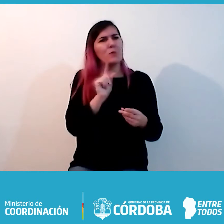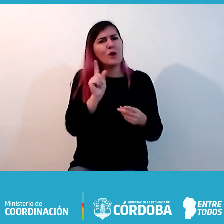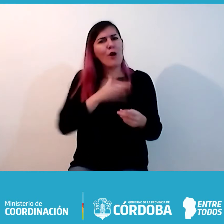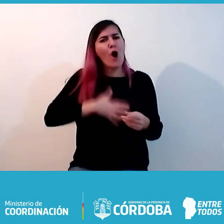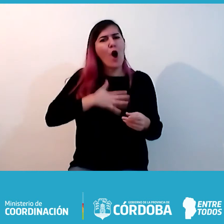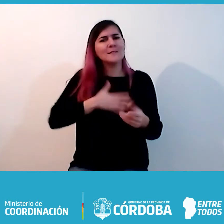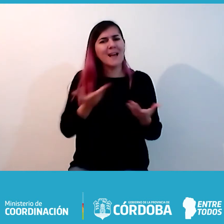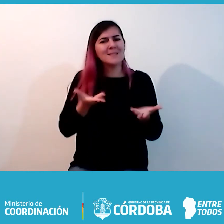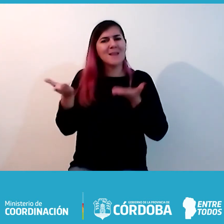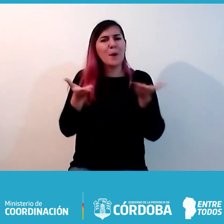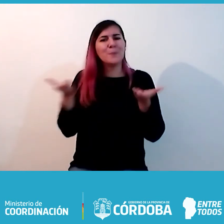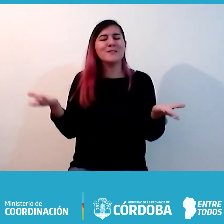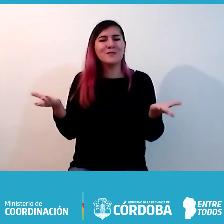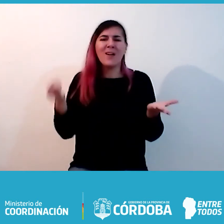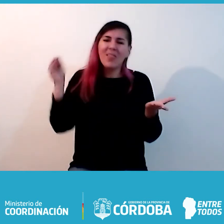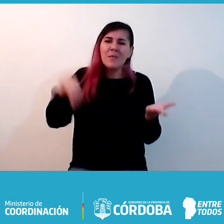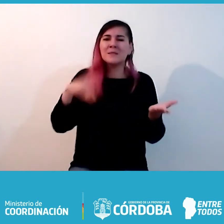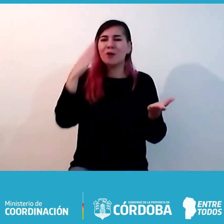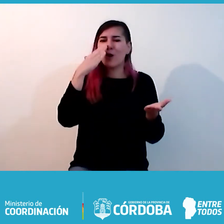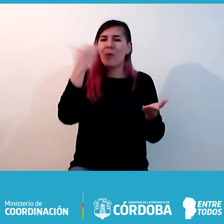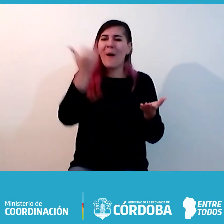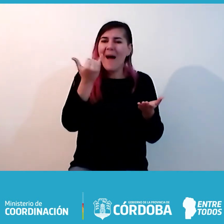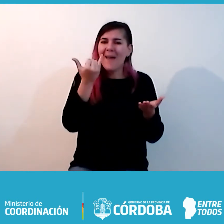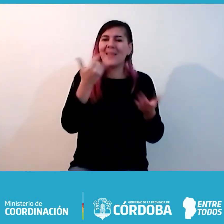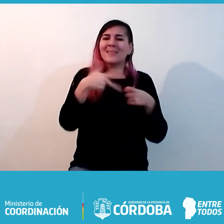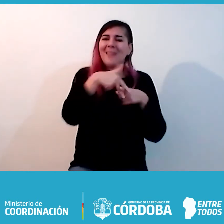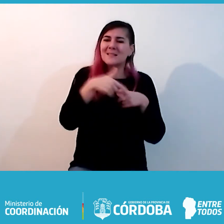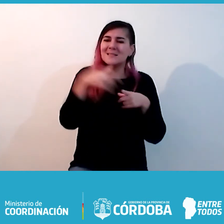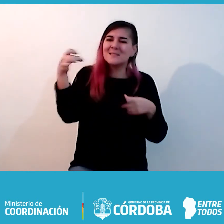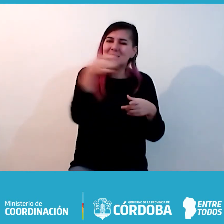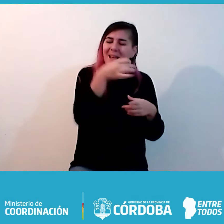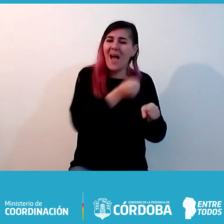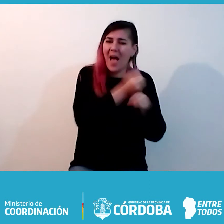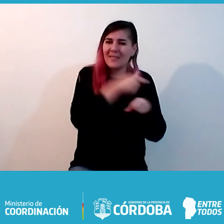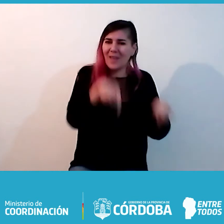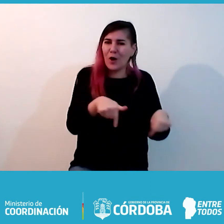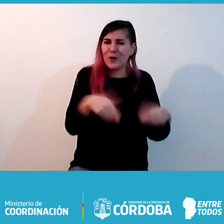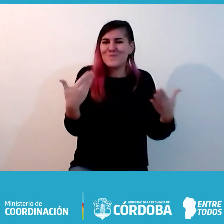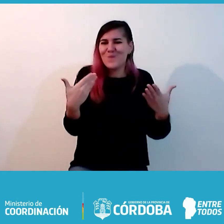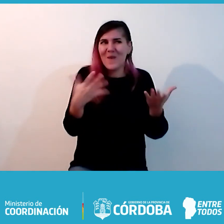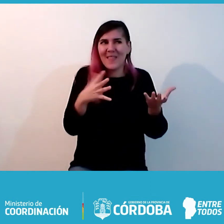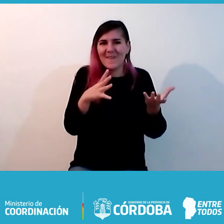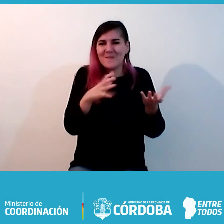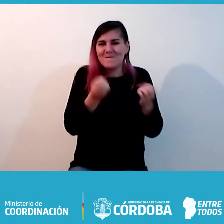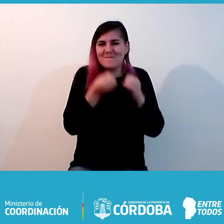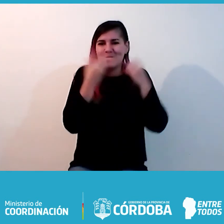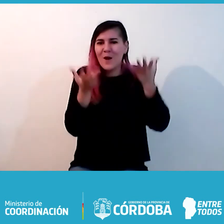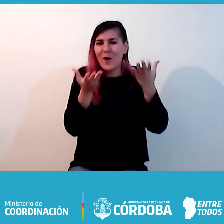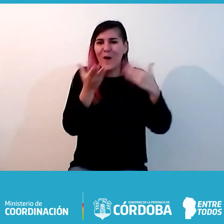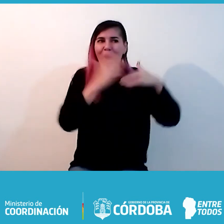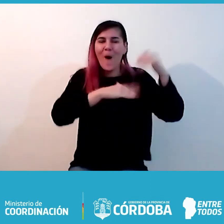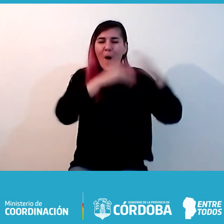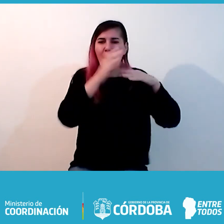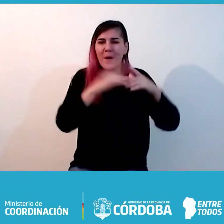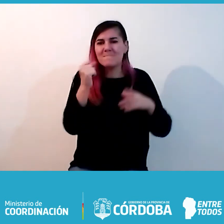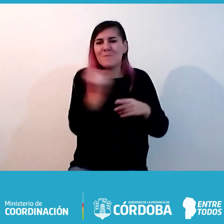este servicio. Además, Córdoba cuenta con talleres ferroviarios hasta el día de hoy, que se podrían reacondicionar, obra que sería